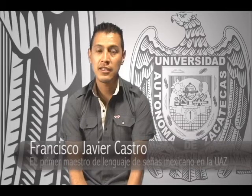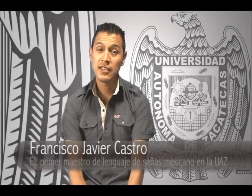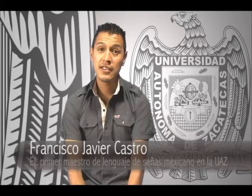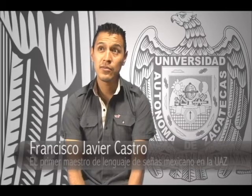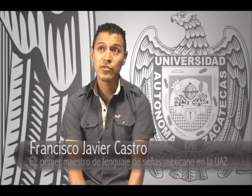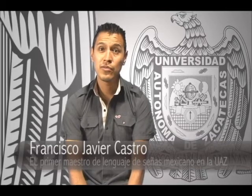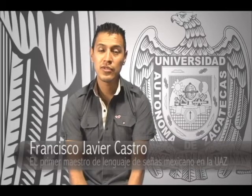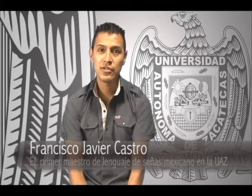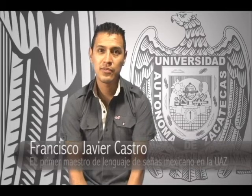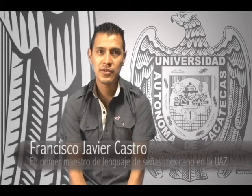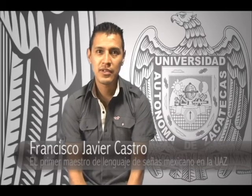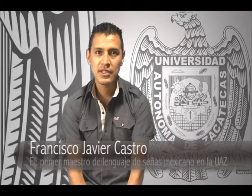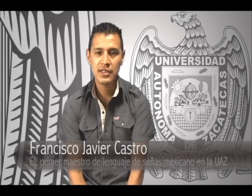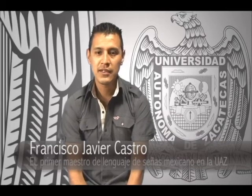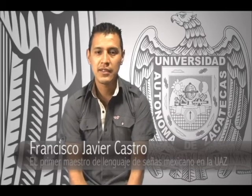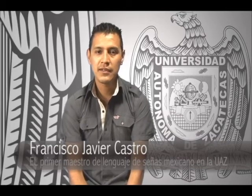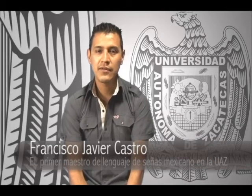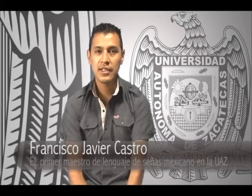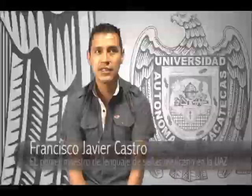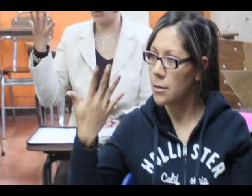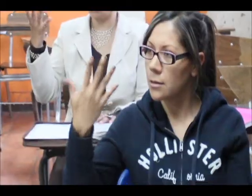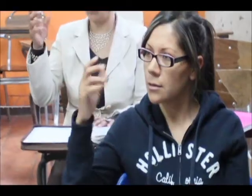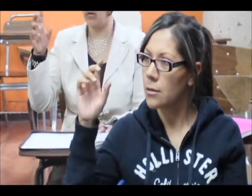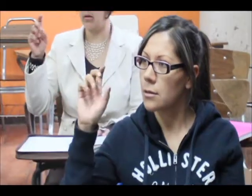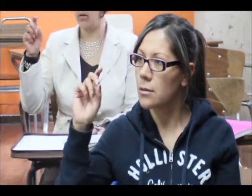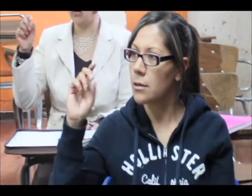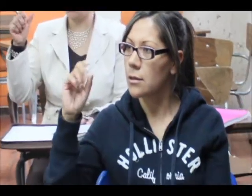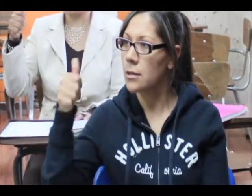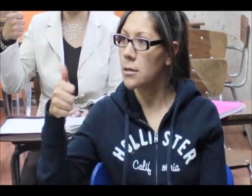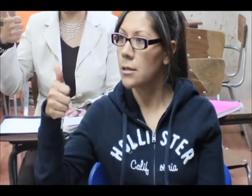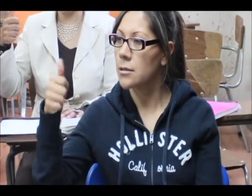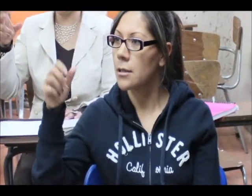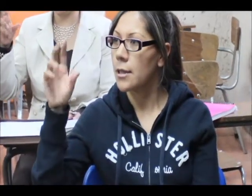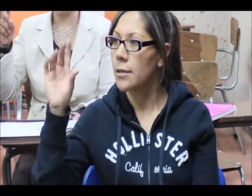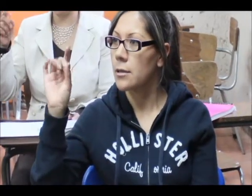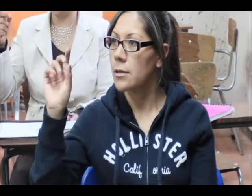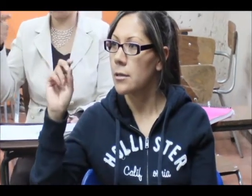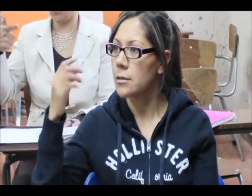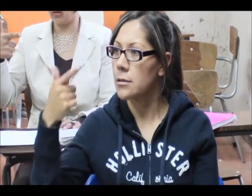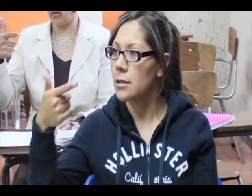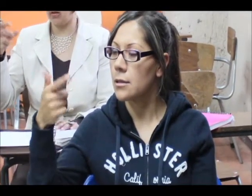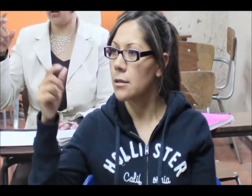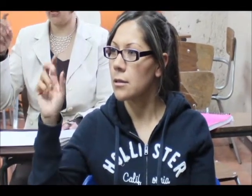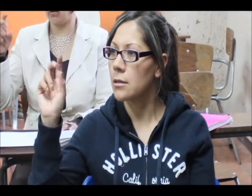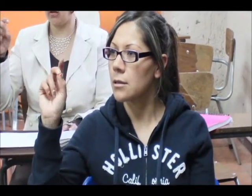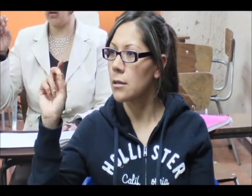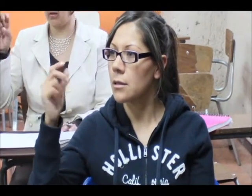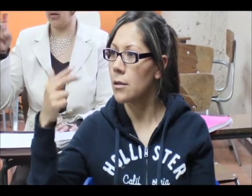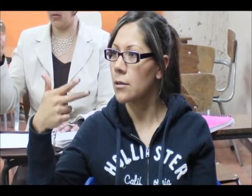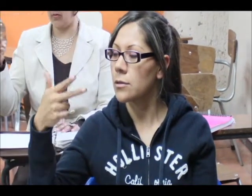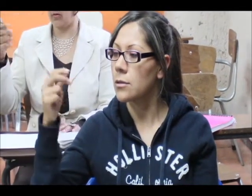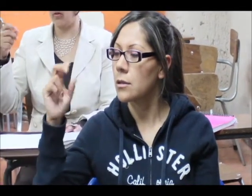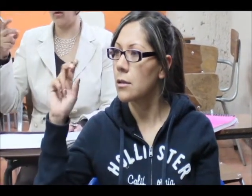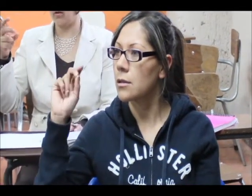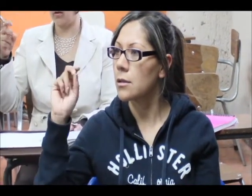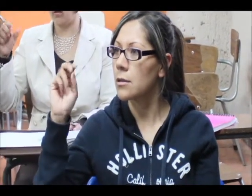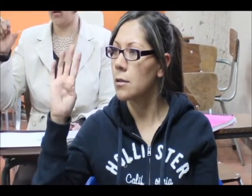interesa mucho porque son personas que están frente al grupo, donde van a municipios y pues se dan cuenta que en los municipios es donde